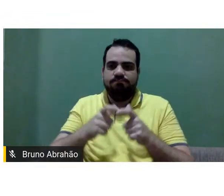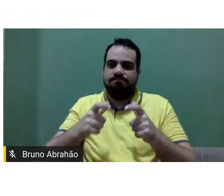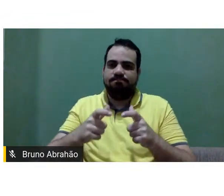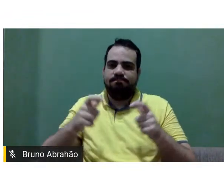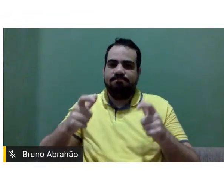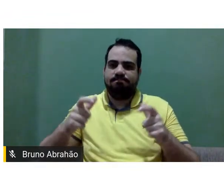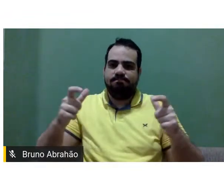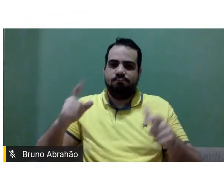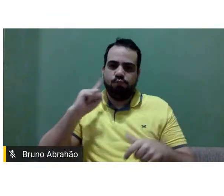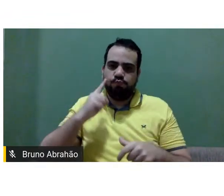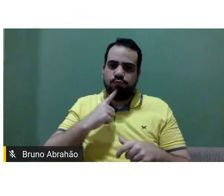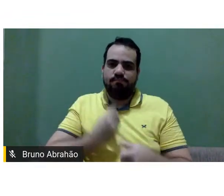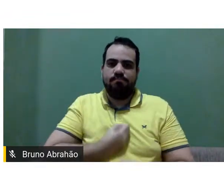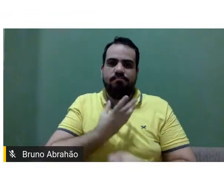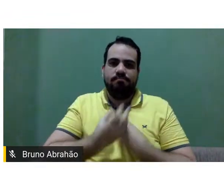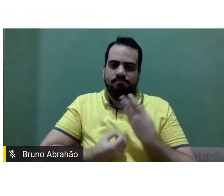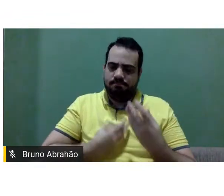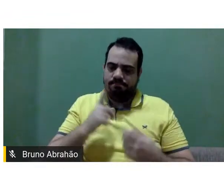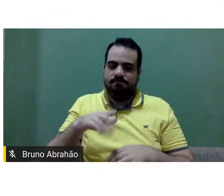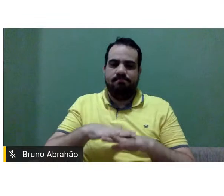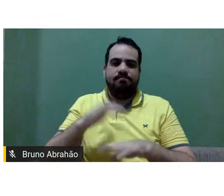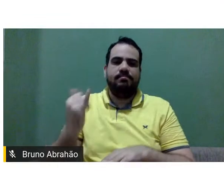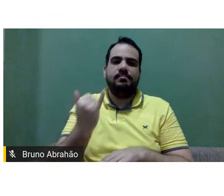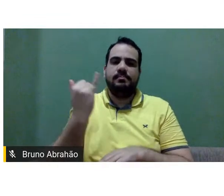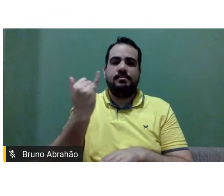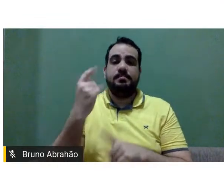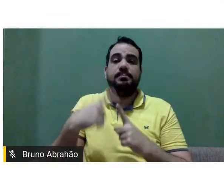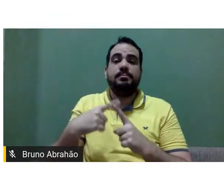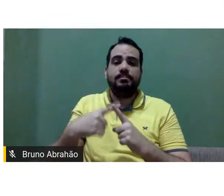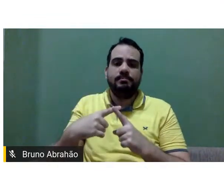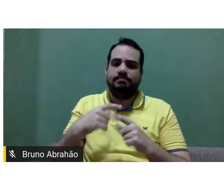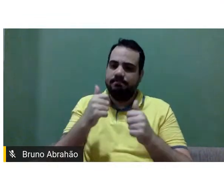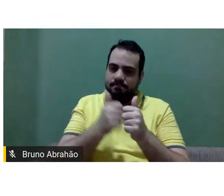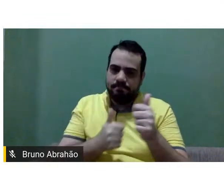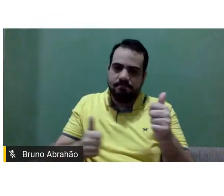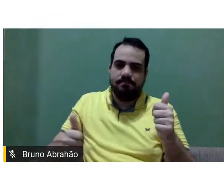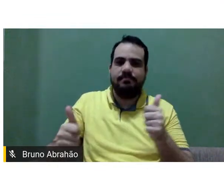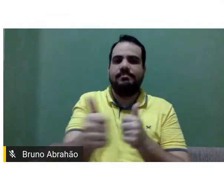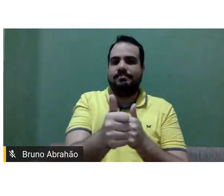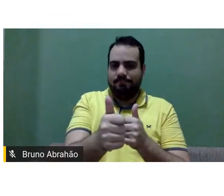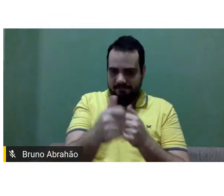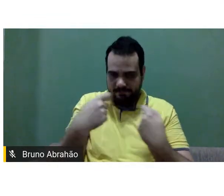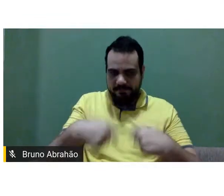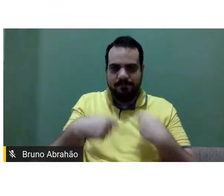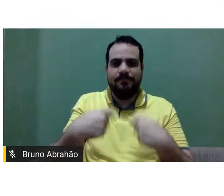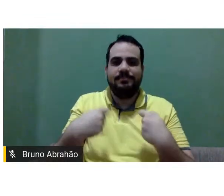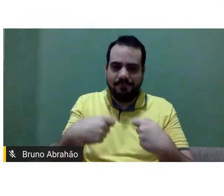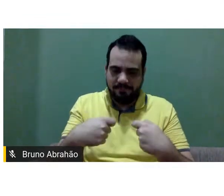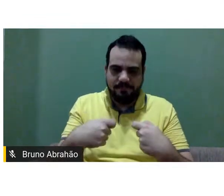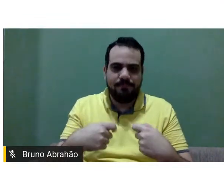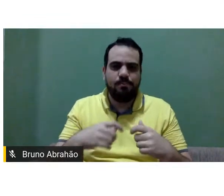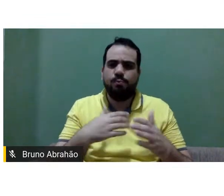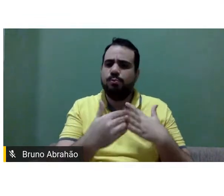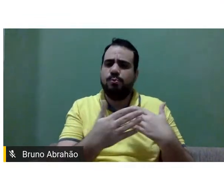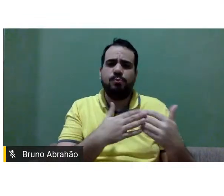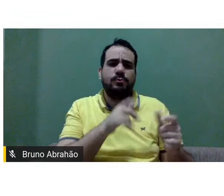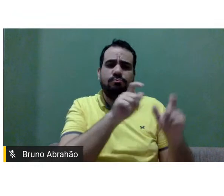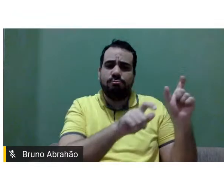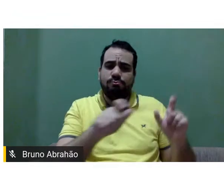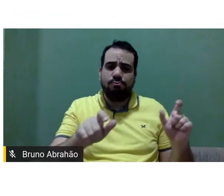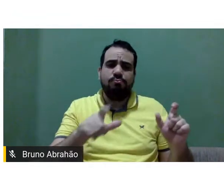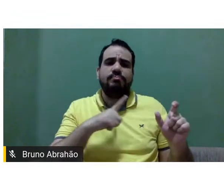apresentando esses vídeos vídeo poesia negra é onde a maioria aborda essa temática de extrema